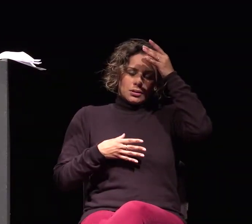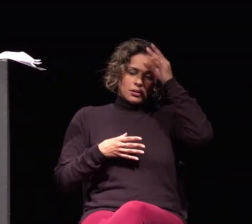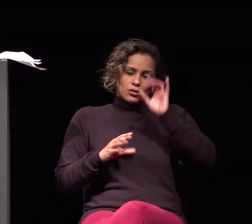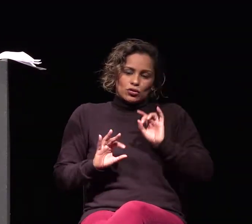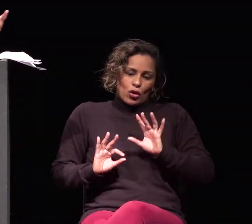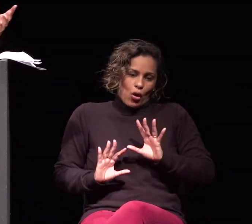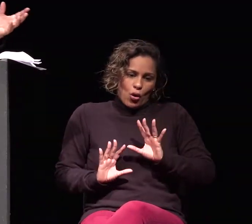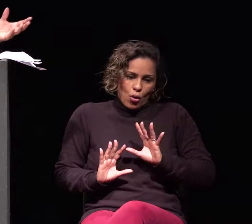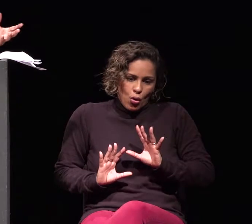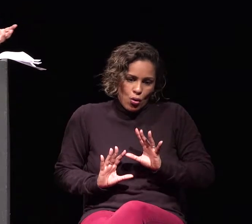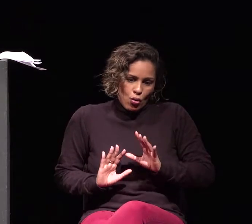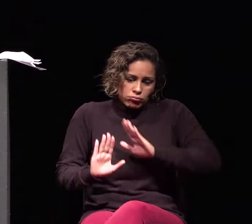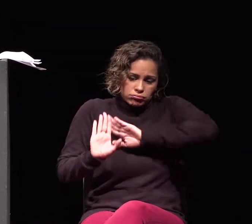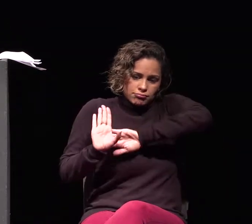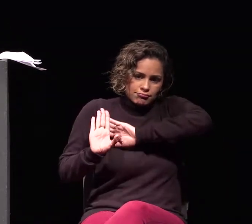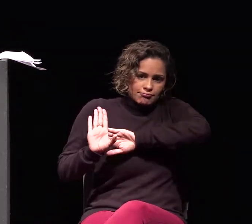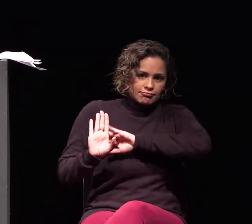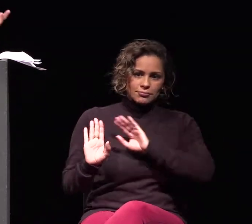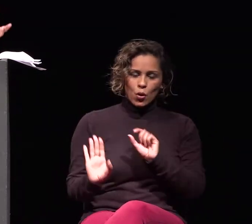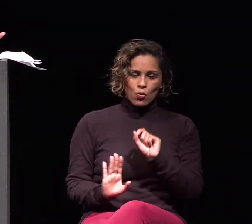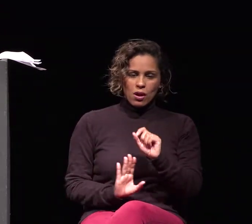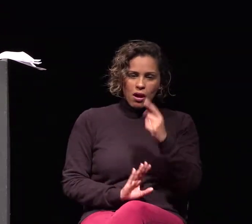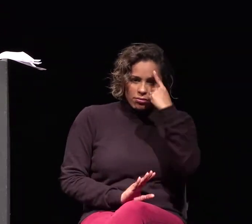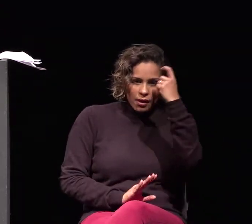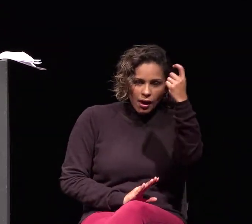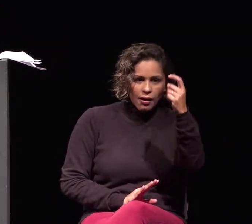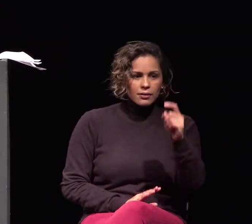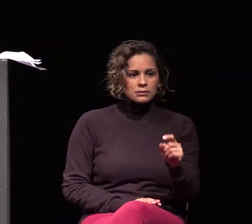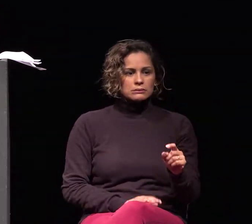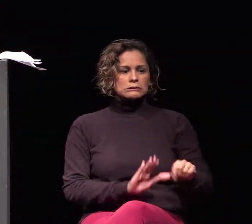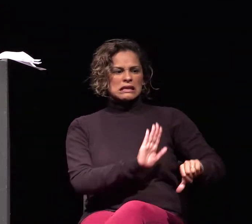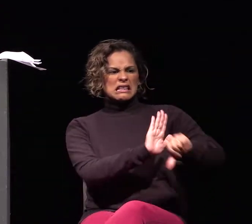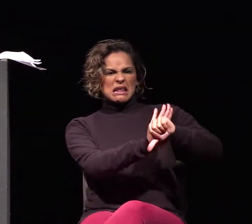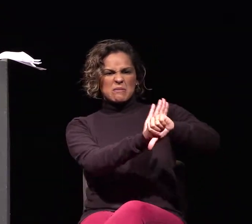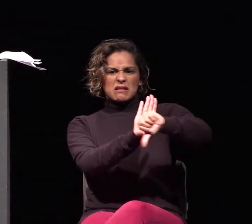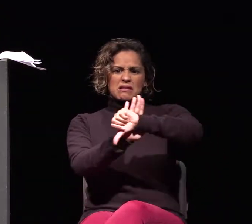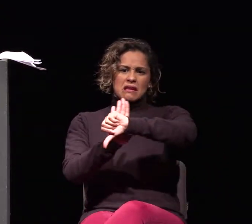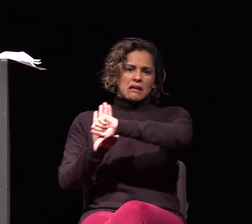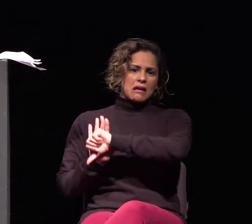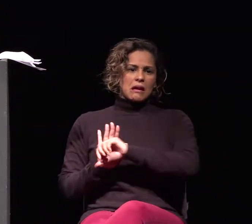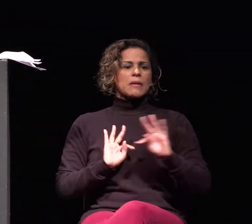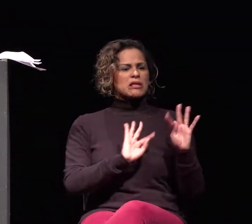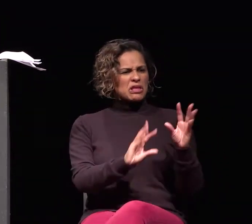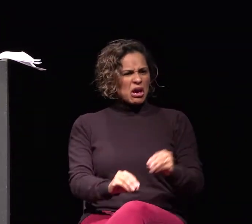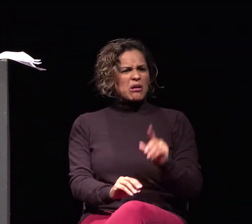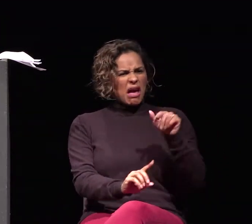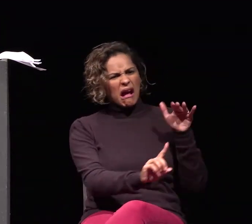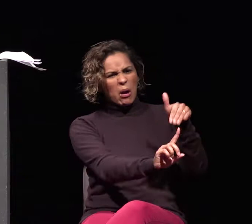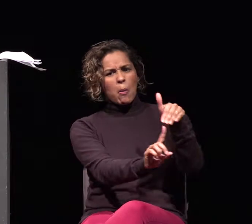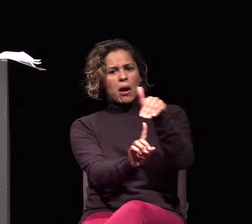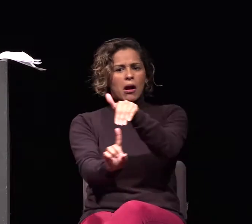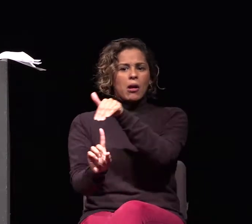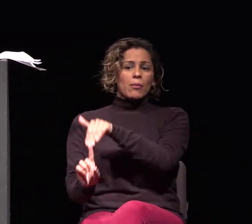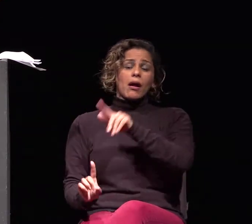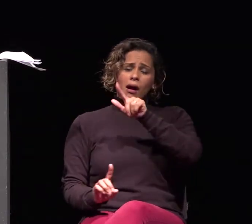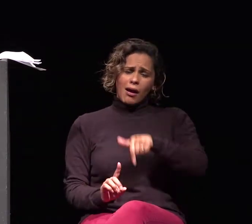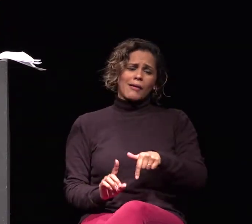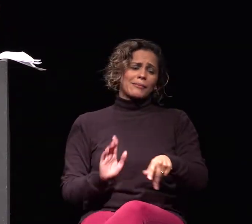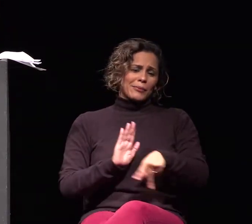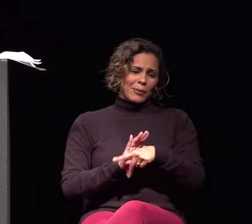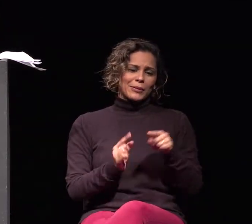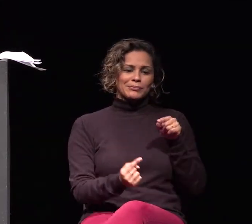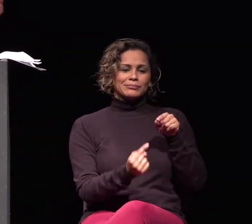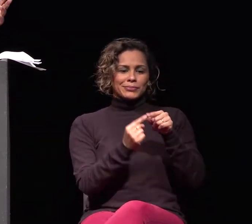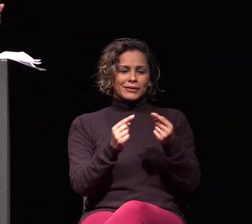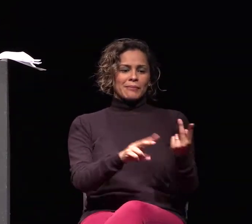de criminalizar, de botar na cadeia todo mundo, isso vem muito das ditaduras, né? A ditadura